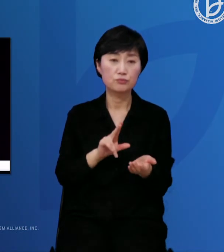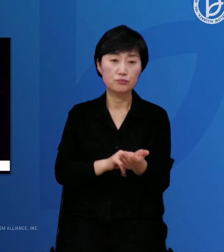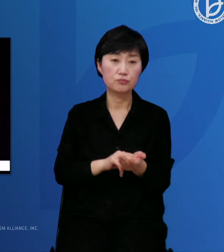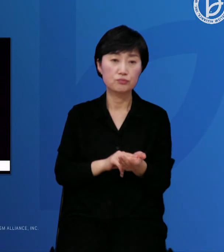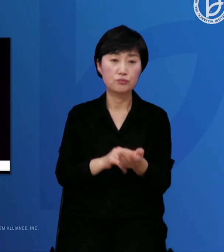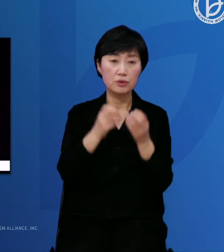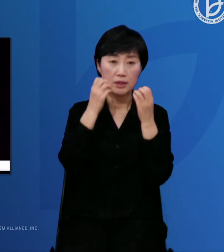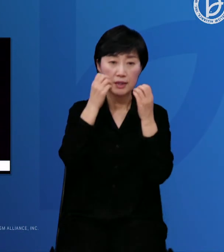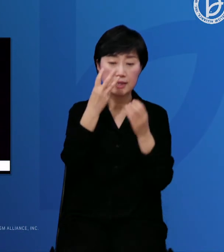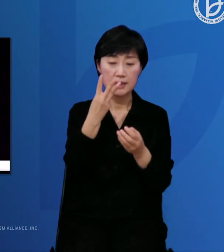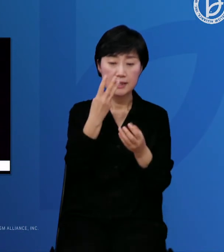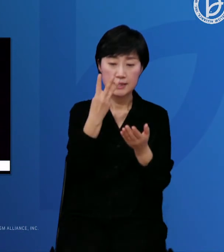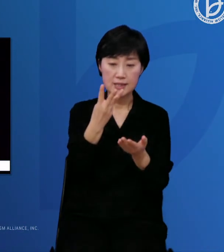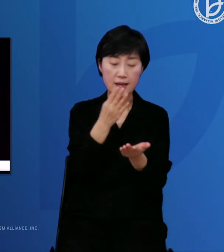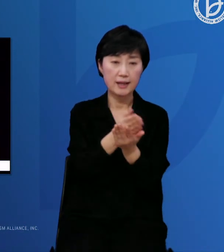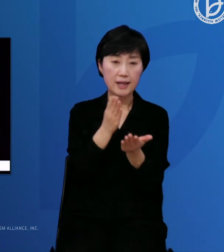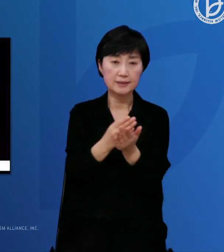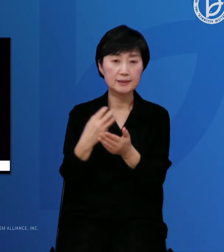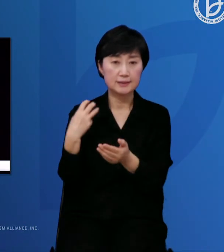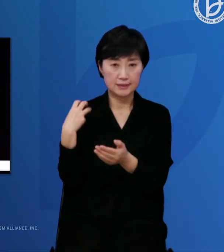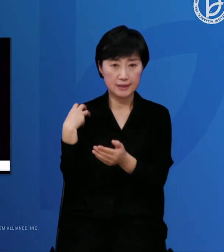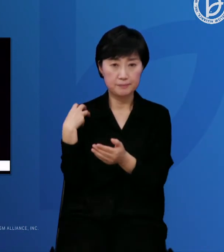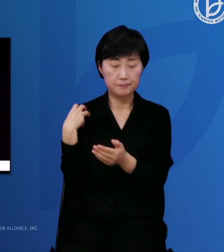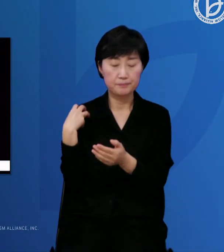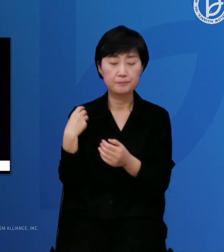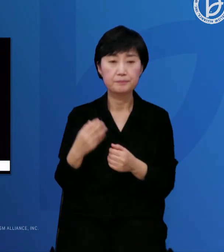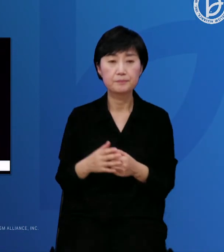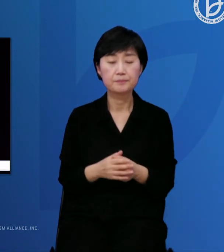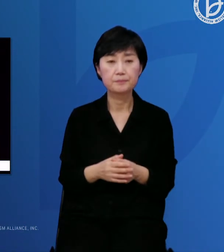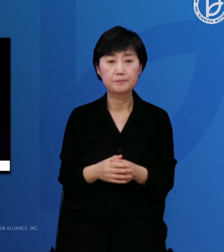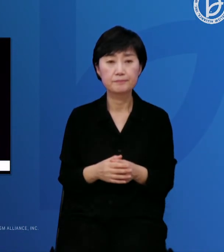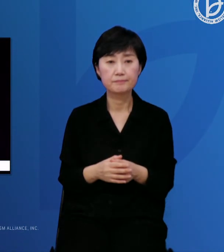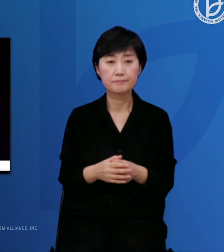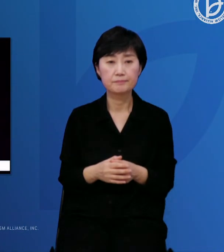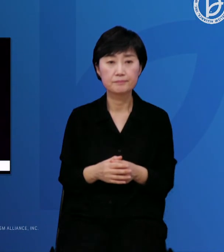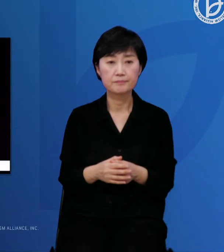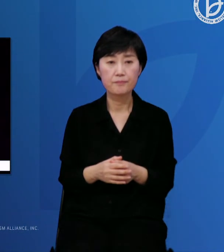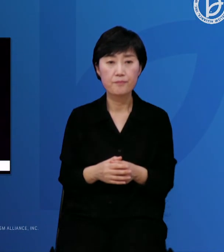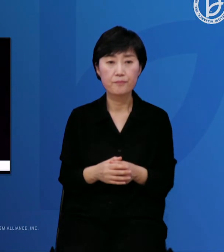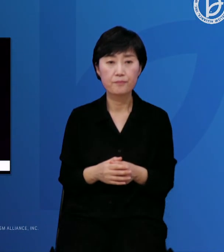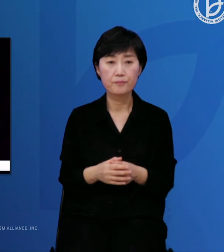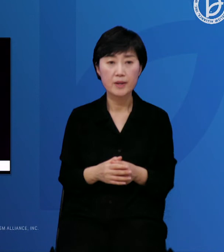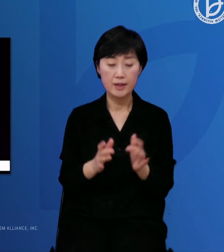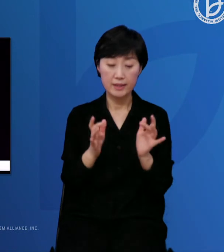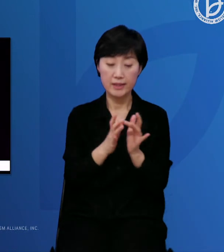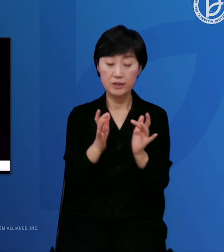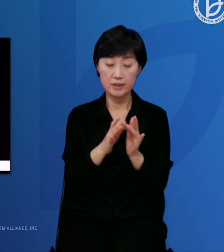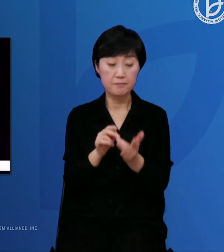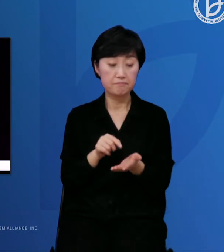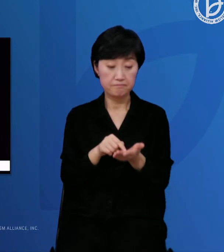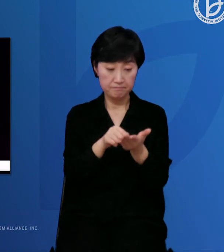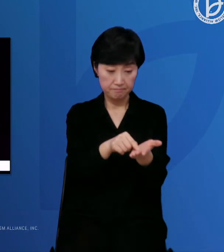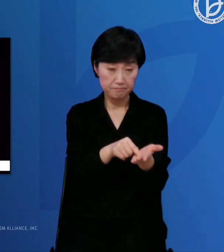주제로 17일과 18일 저녁 7시에 진행됩니다. 2022